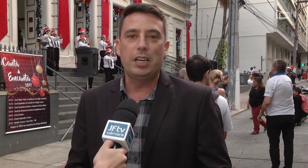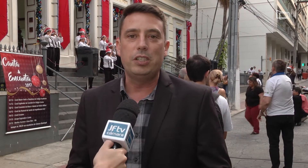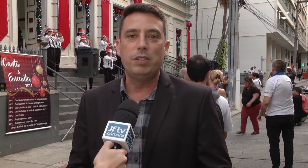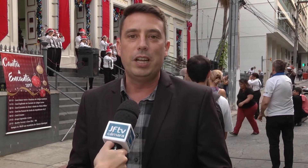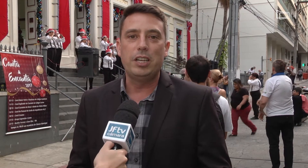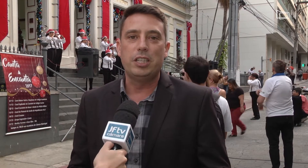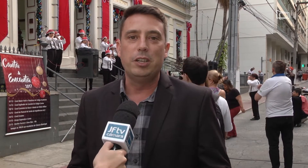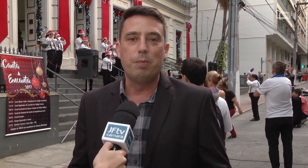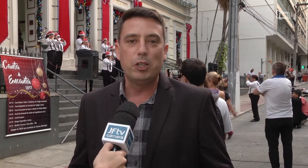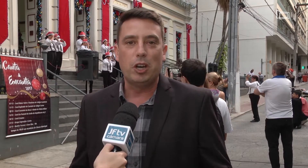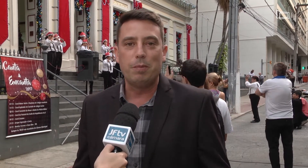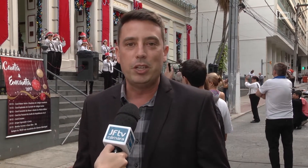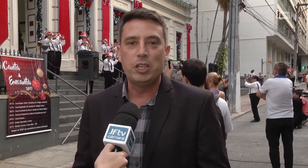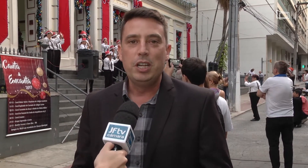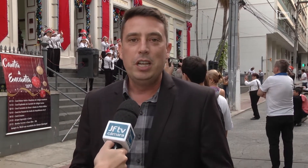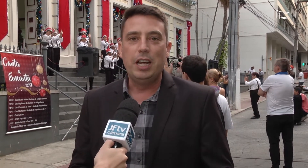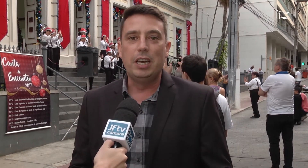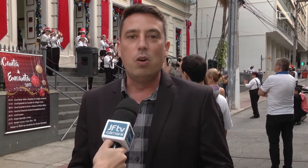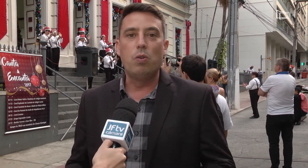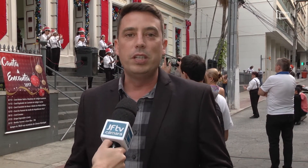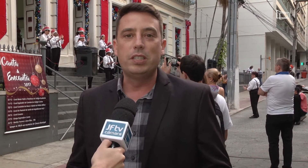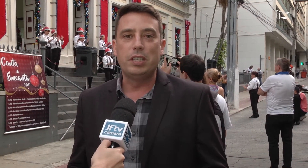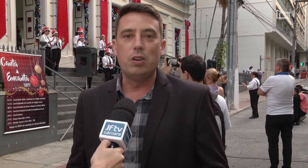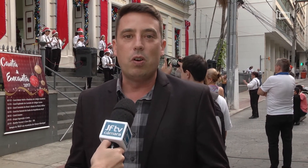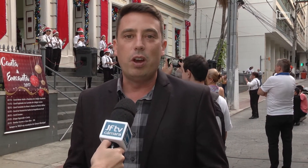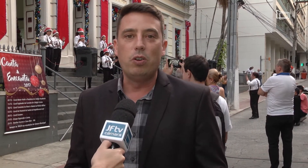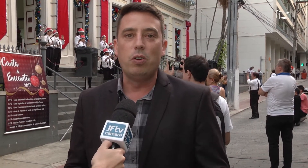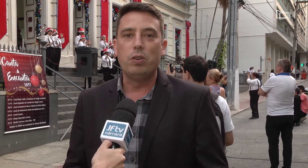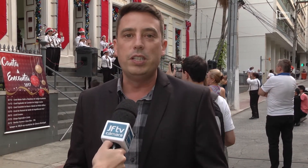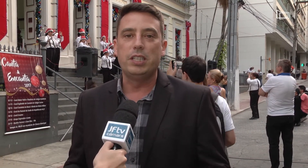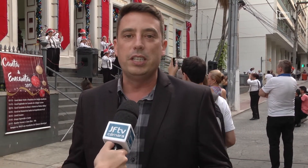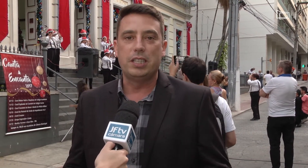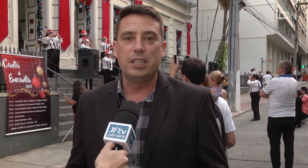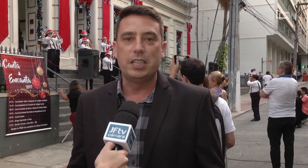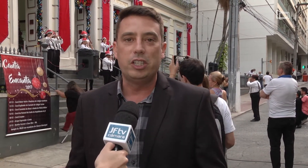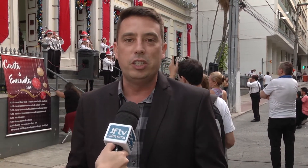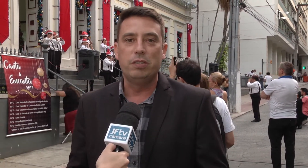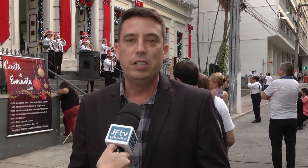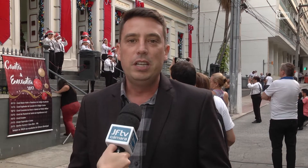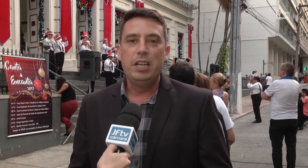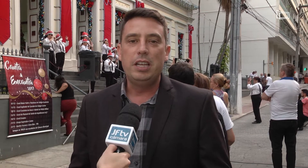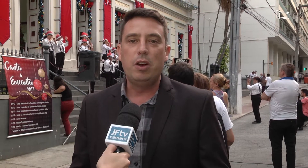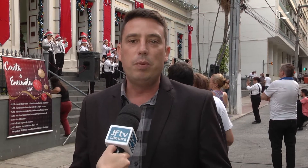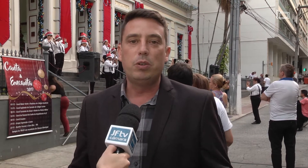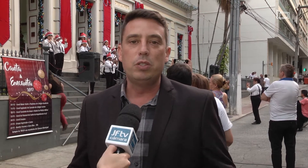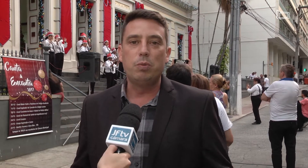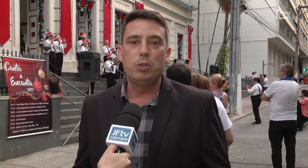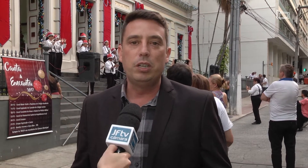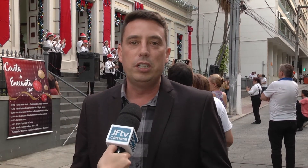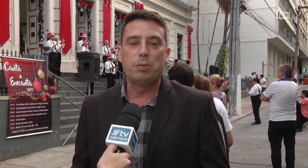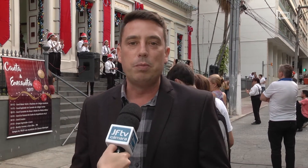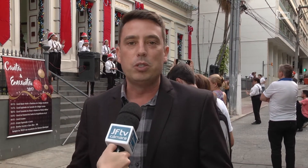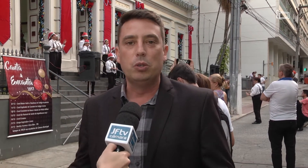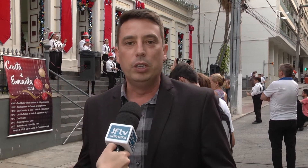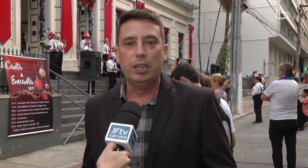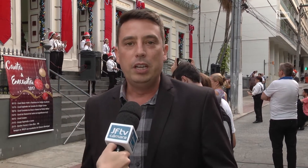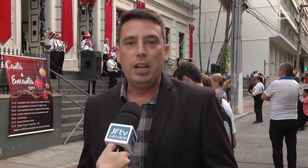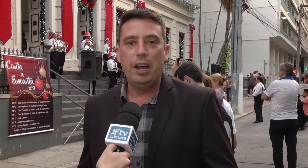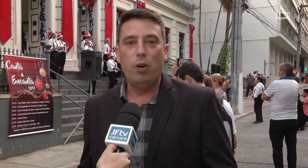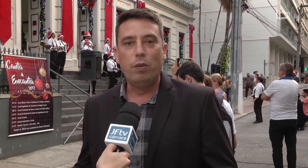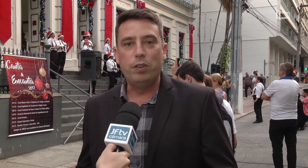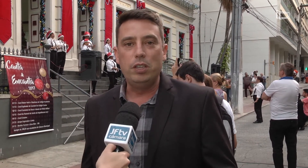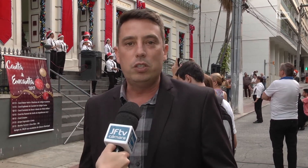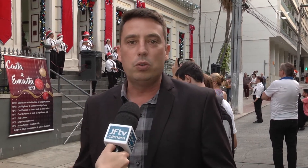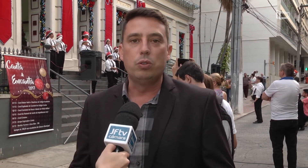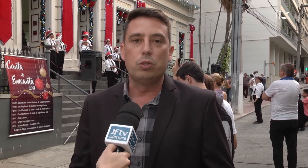numa iniciativa inédita. Eu, particularmente, não conhecia o coral, não conhecia essa iniciativa. E é uma inclusão muito grande, porque mistura